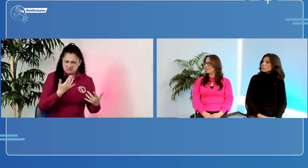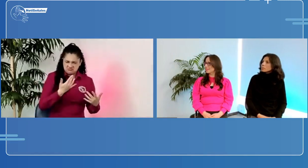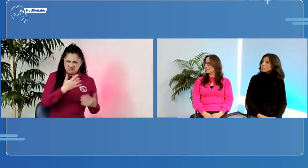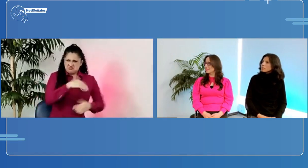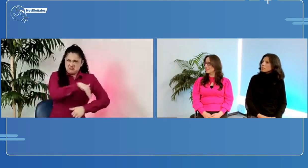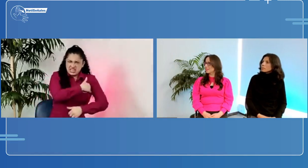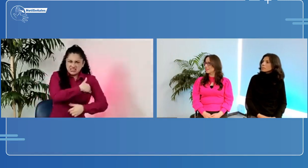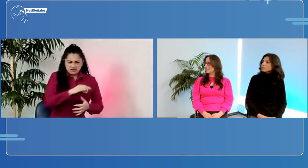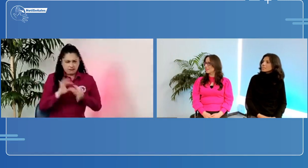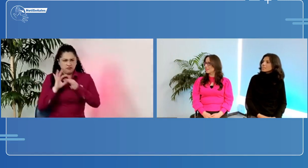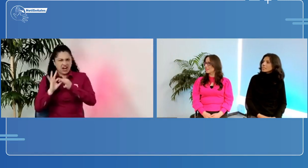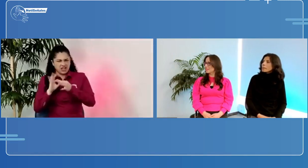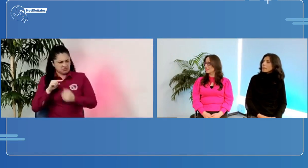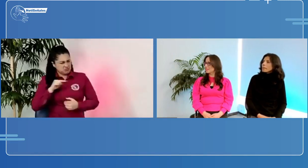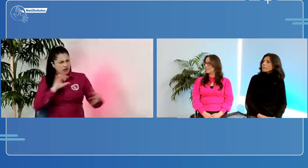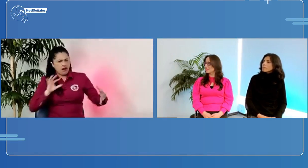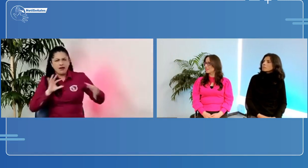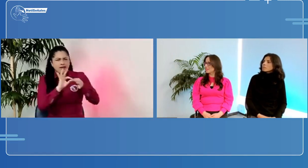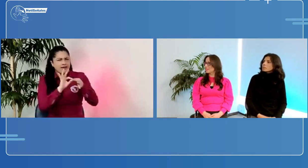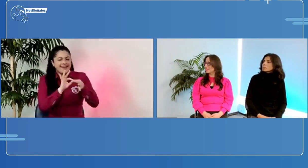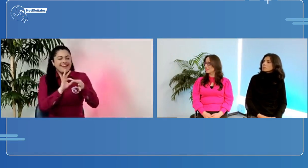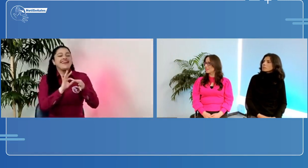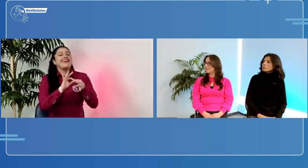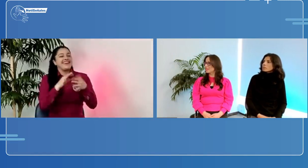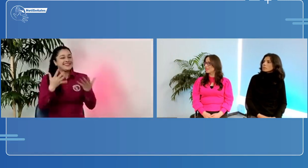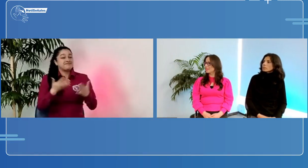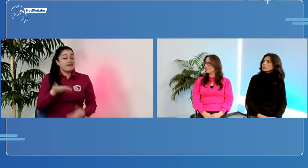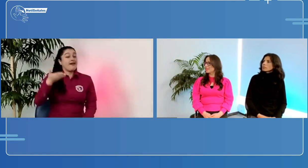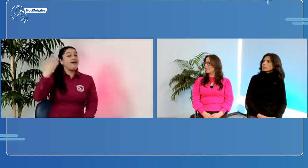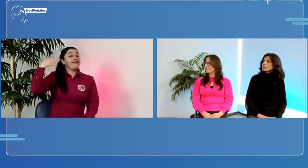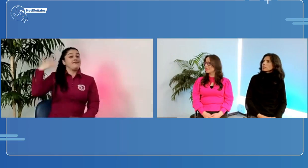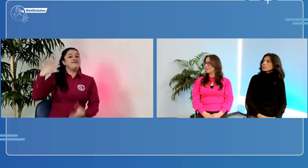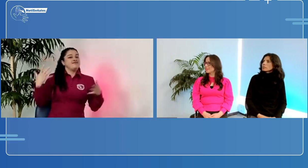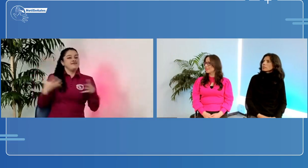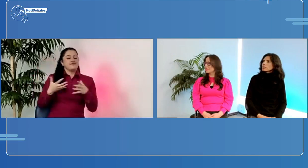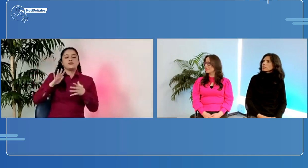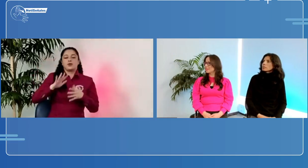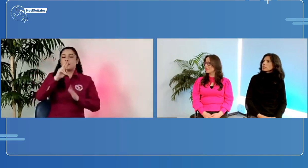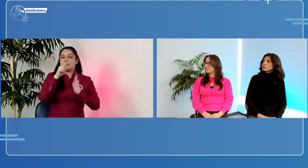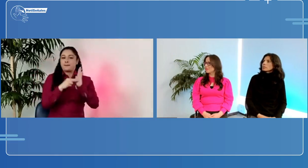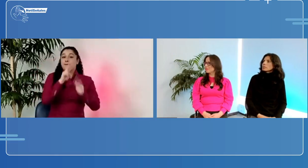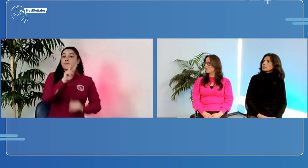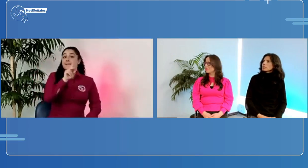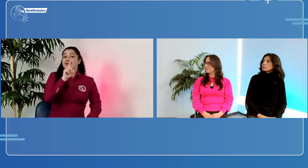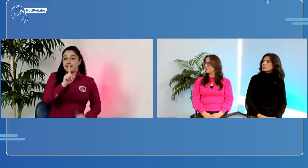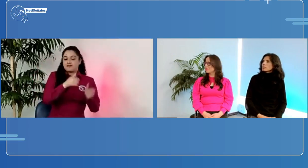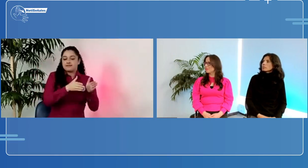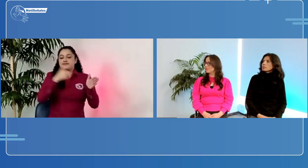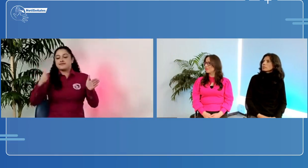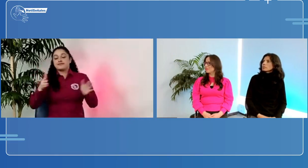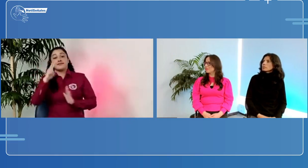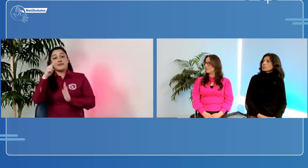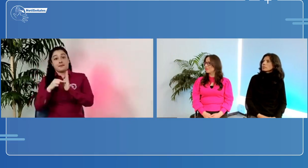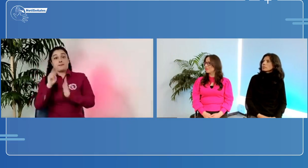este espacio, porque el Ministerio de Salud, qué ha pasado con PENASCOL, en fin. Entonces, en el 2021